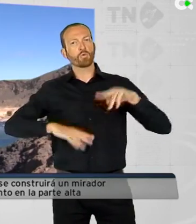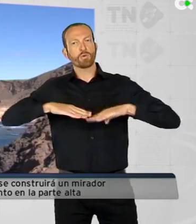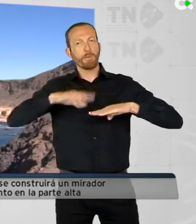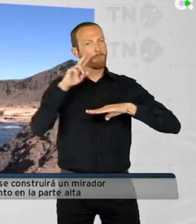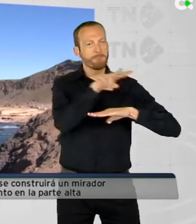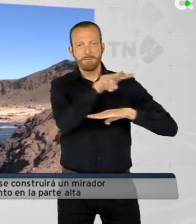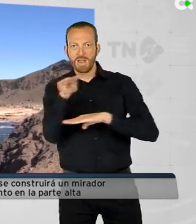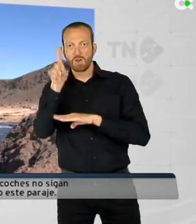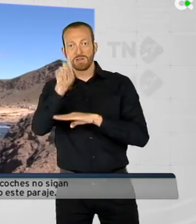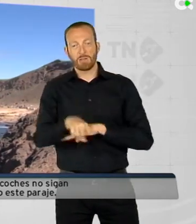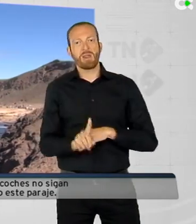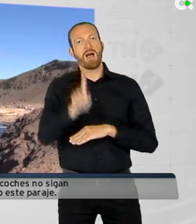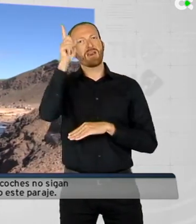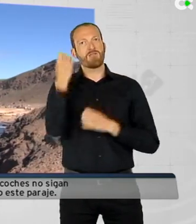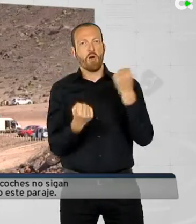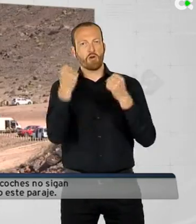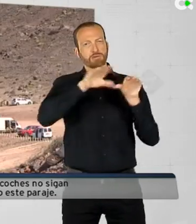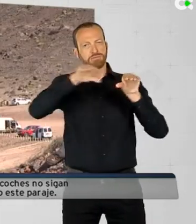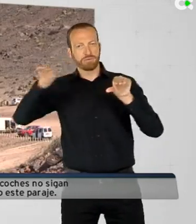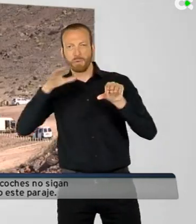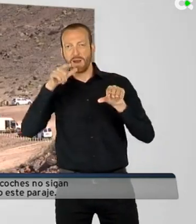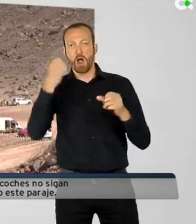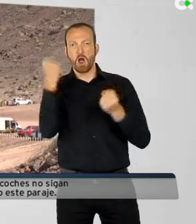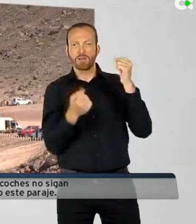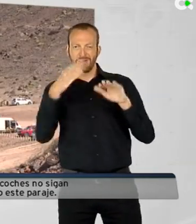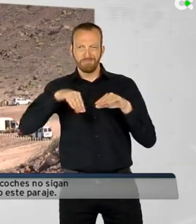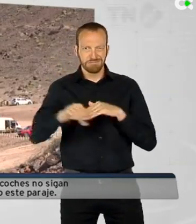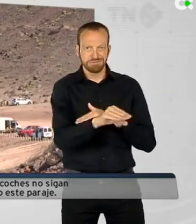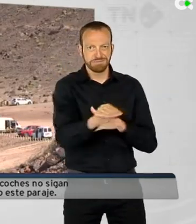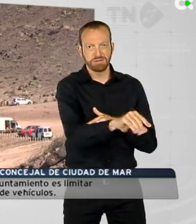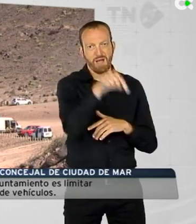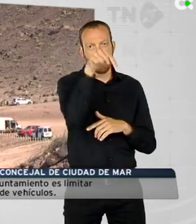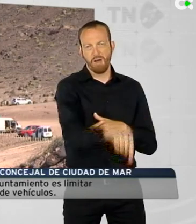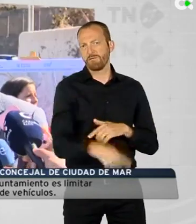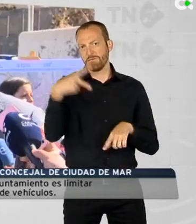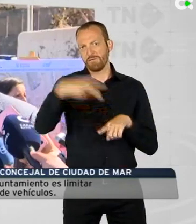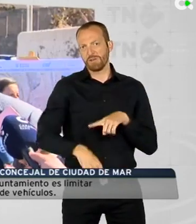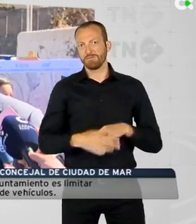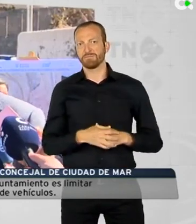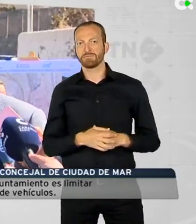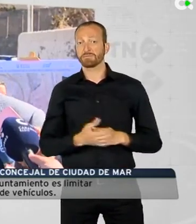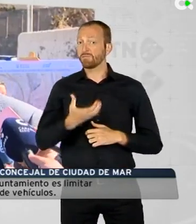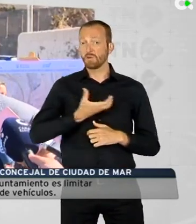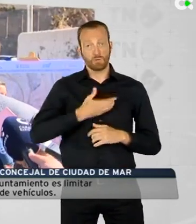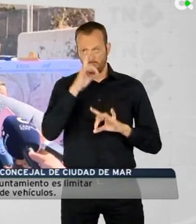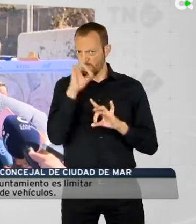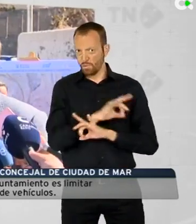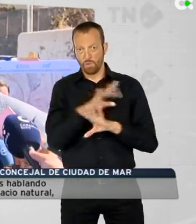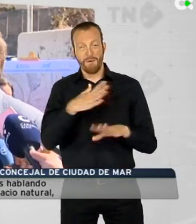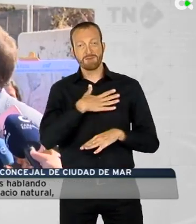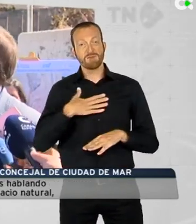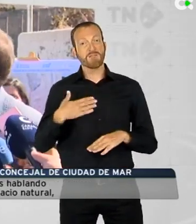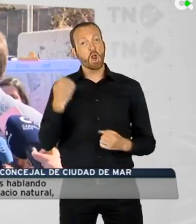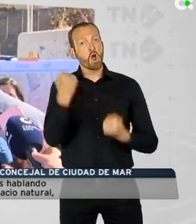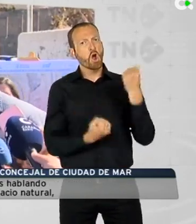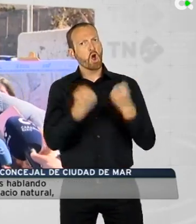un aparcamiento en la parte alta para que los coches no sigan invadiendo este paraje. La posición del ayuntamiento es limitar el acceso de vehículos.